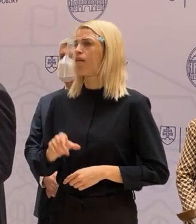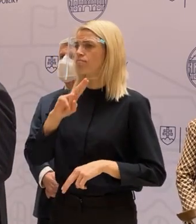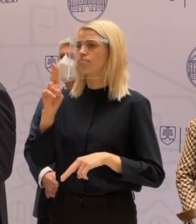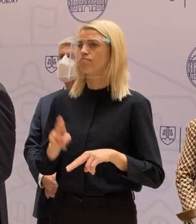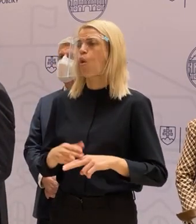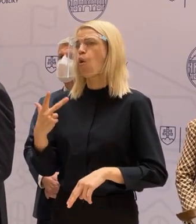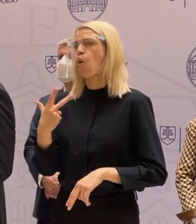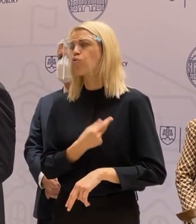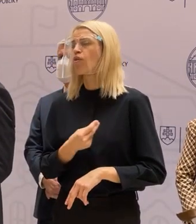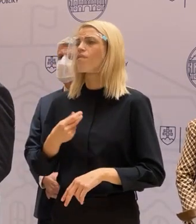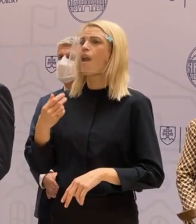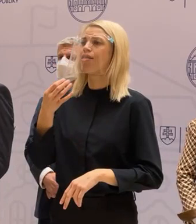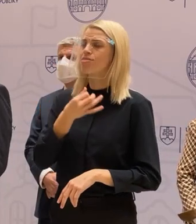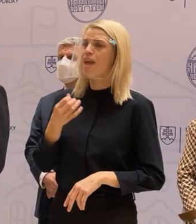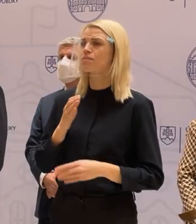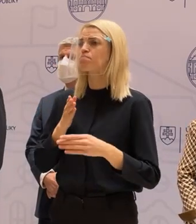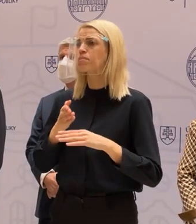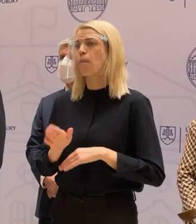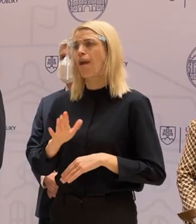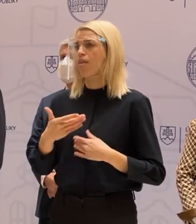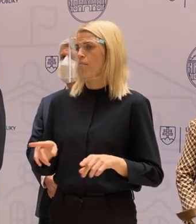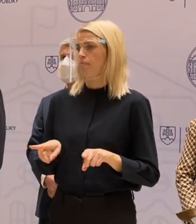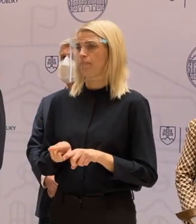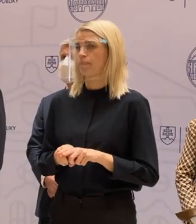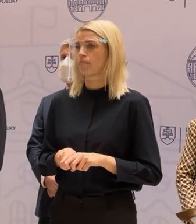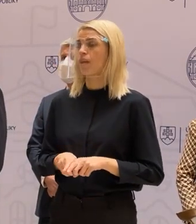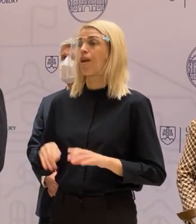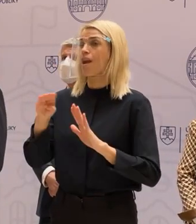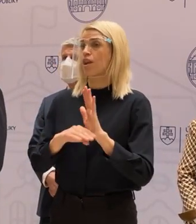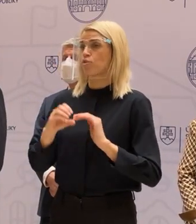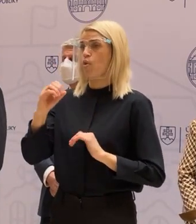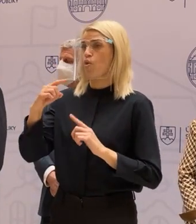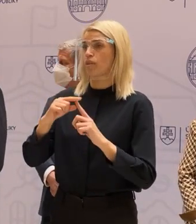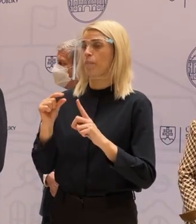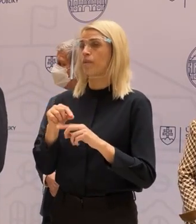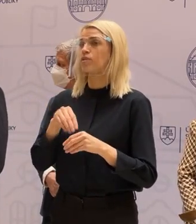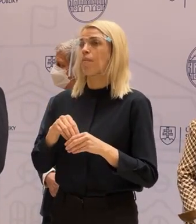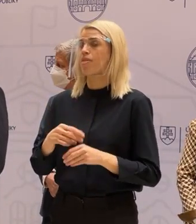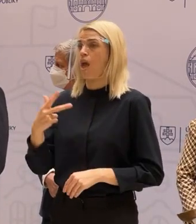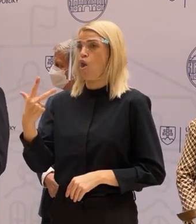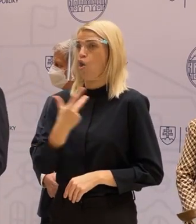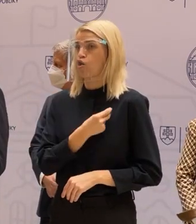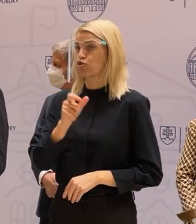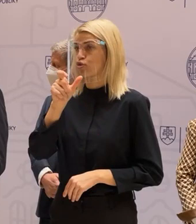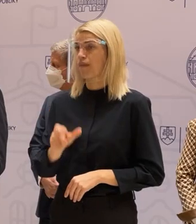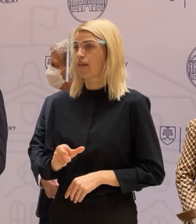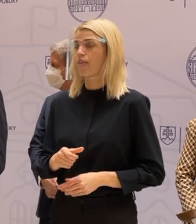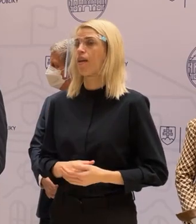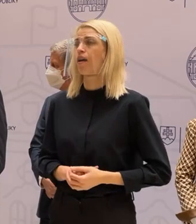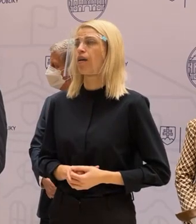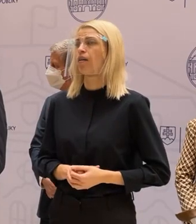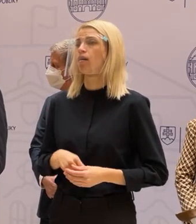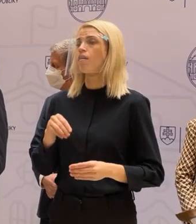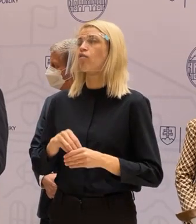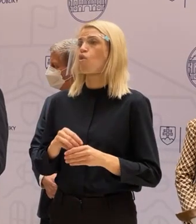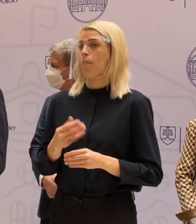alebo prekonanie. Režim OTP, či je zaočkovaná osoba, osoba po